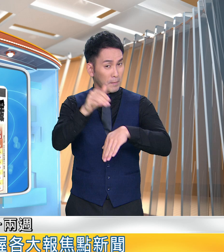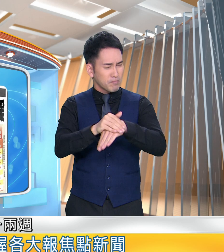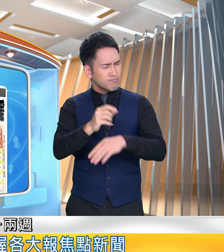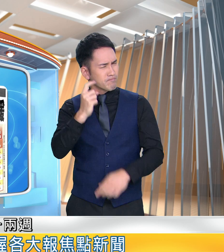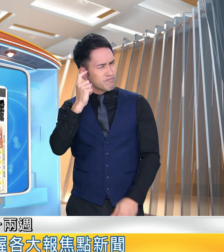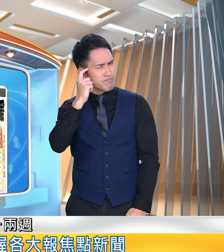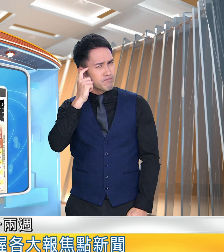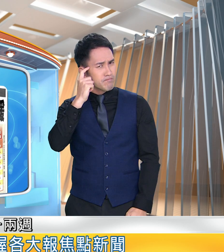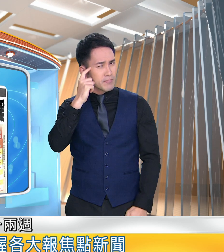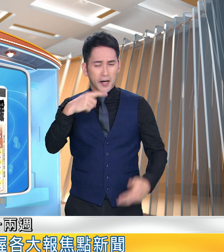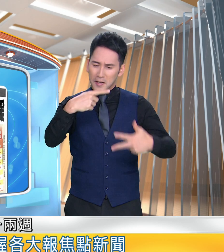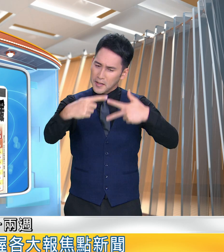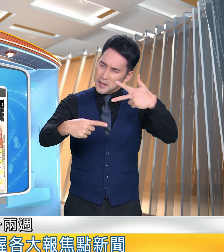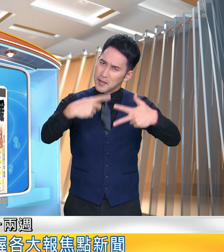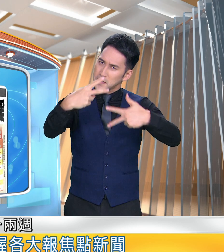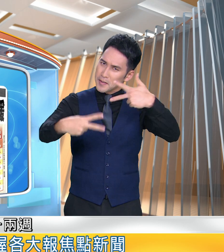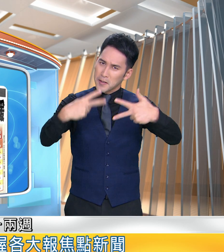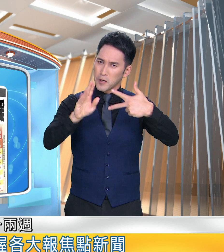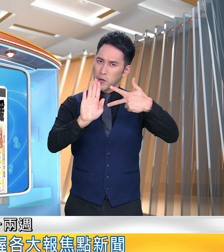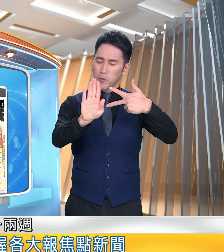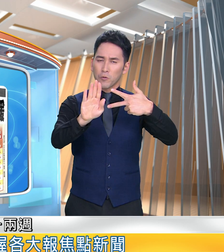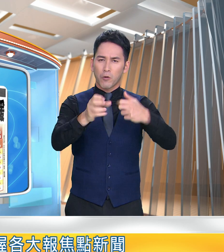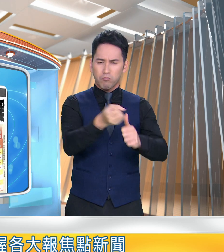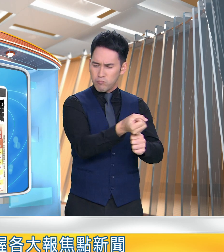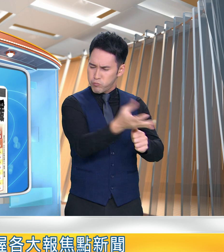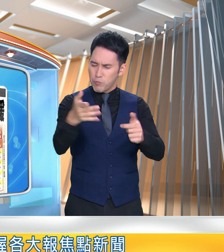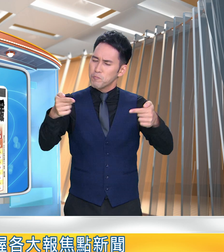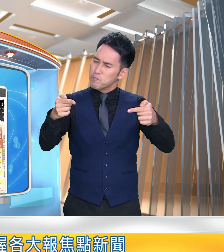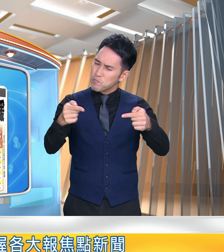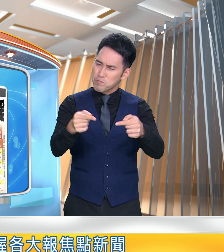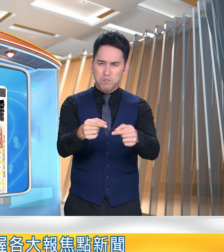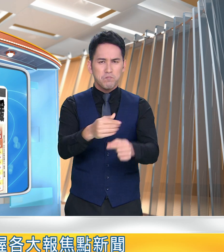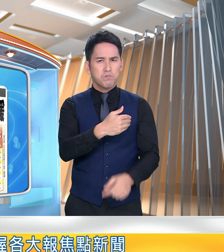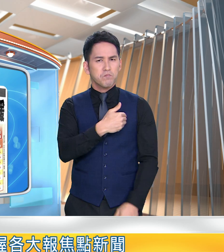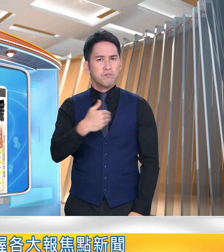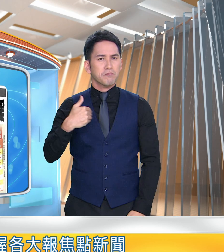为，再过一两周，趋势就会下降。